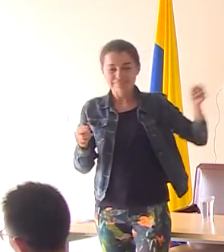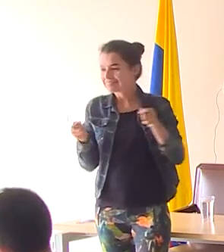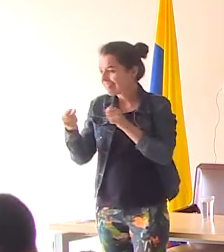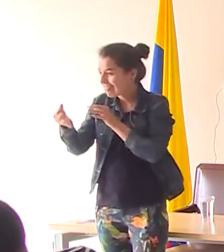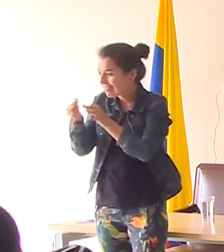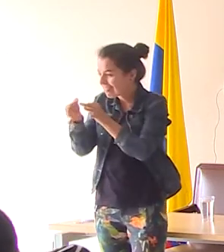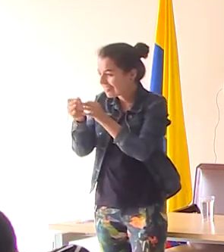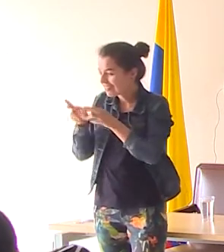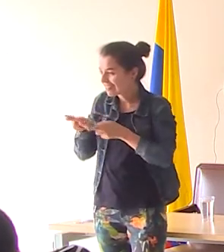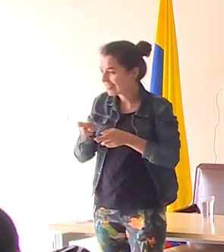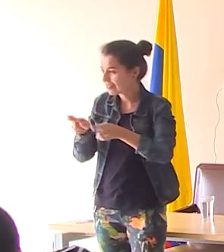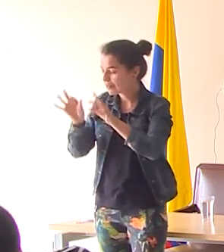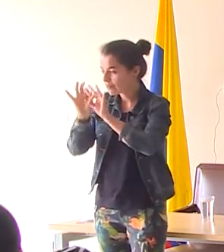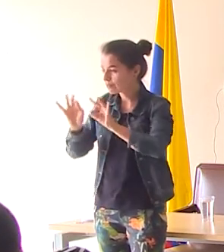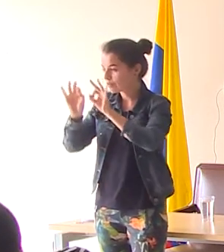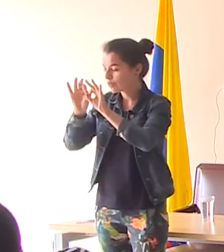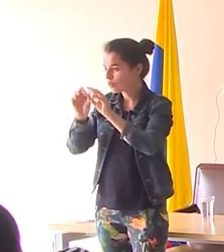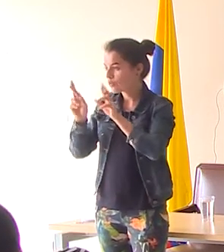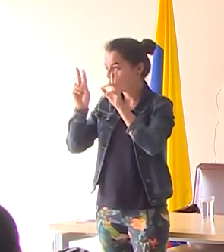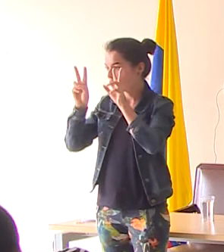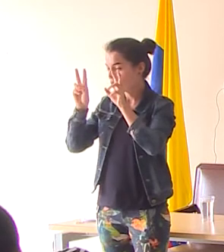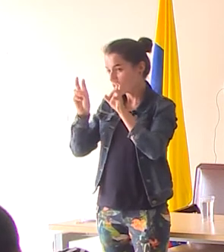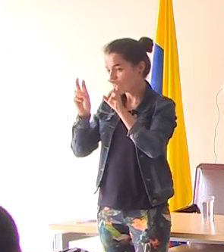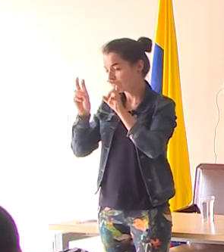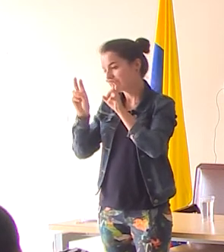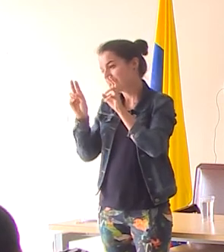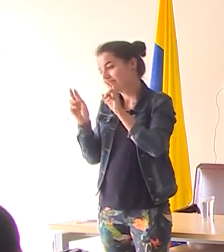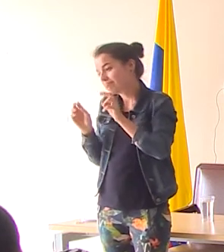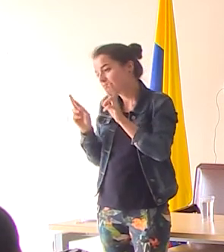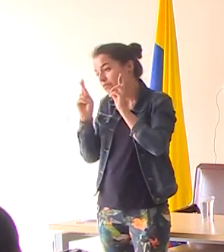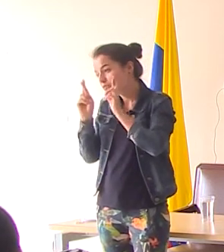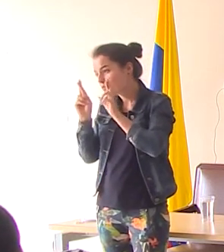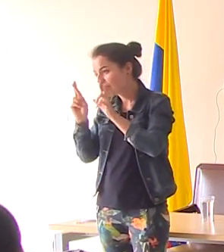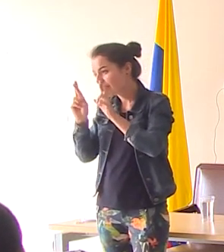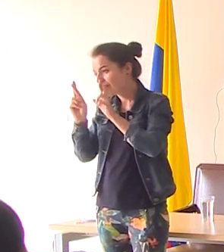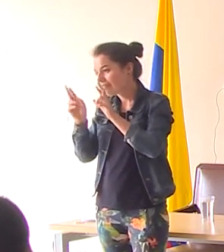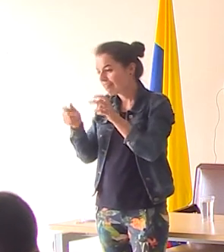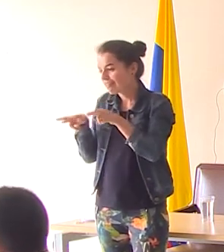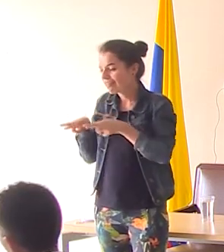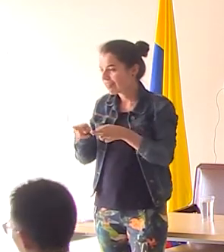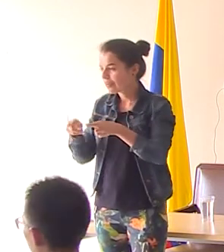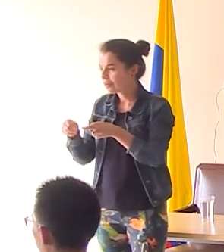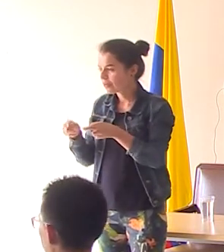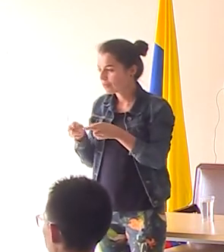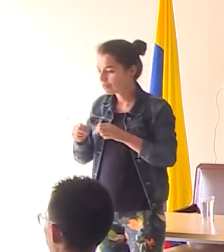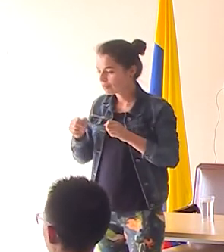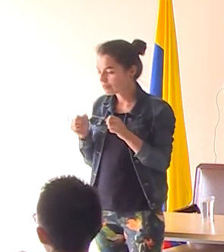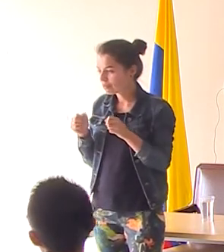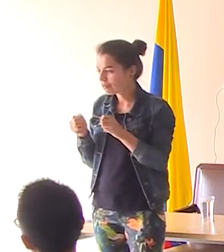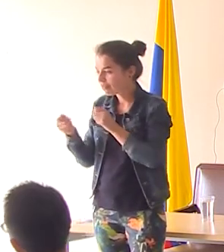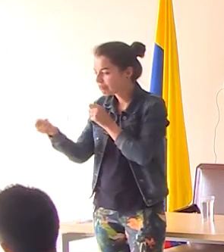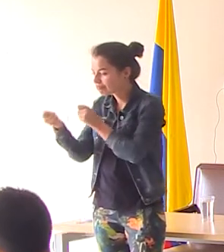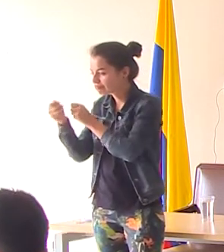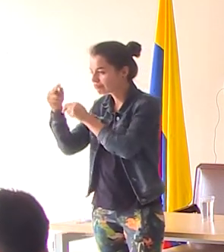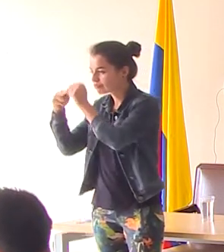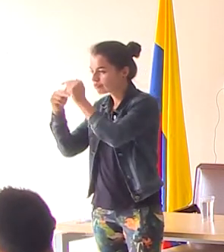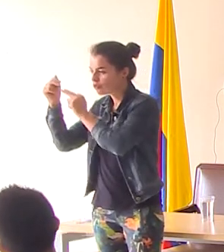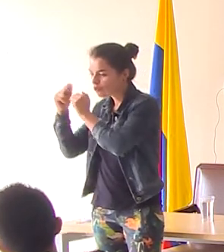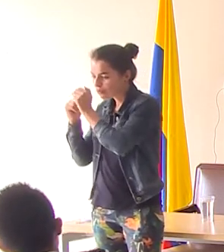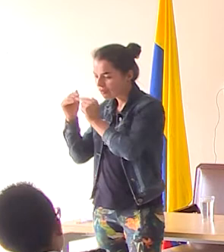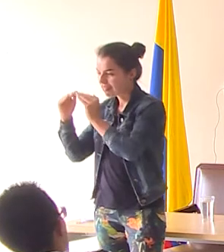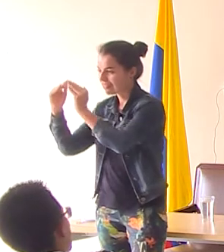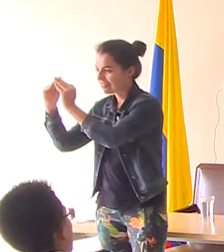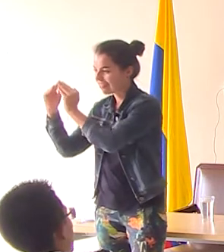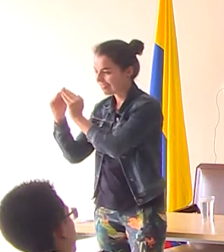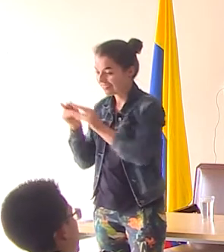desarrollar y urbanizar todo el eje el río gota con digamos todo lo que han ido desarrollando también la cara con el